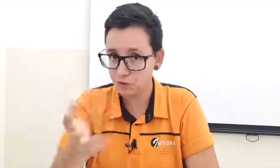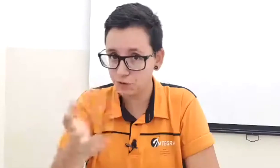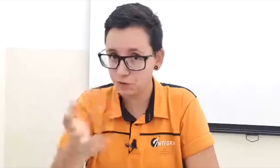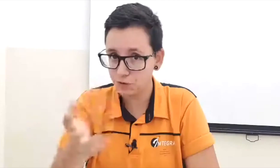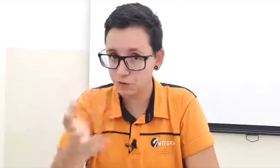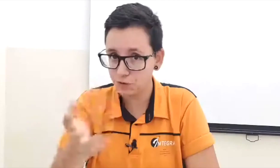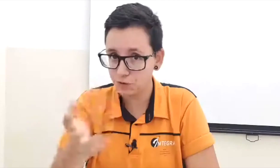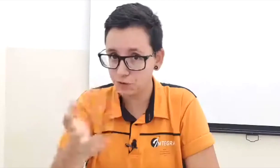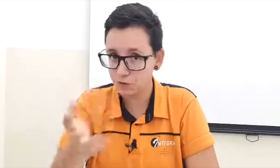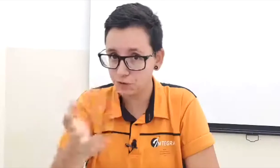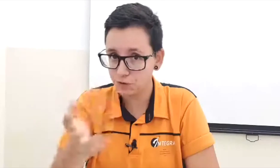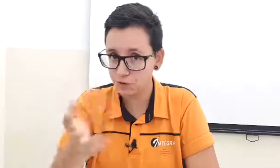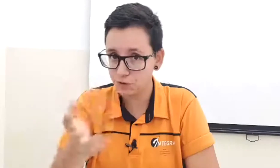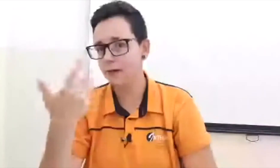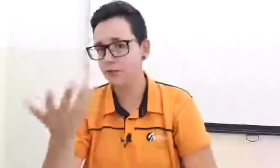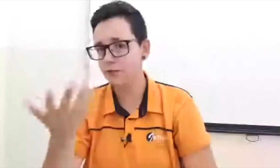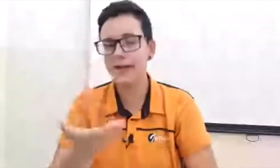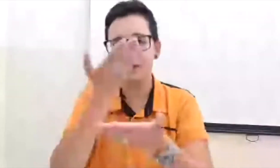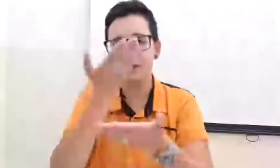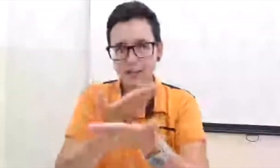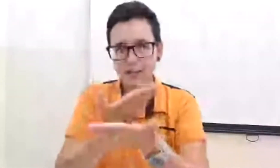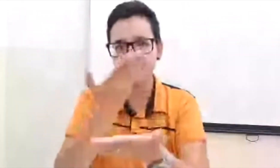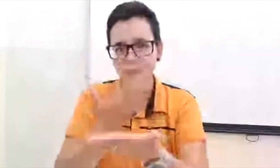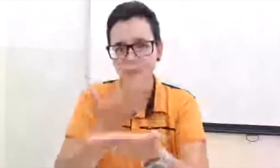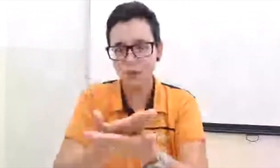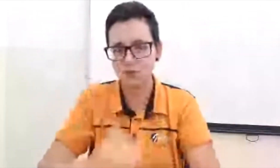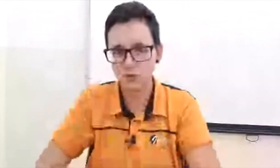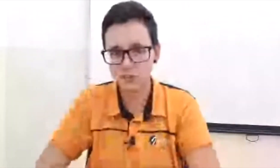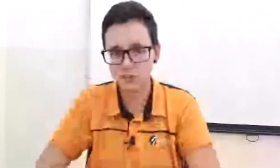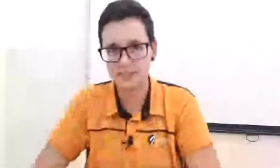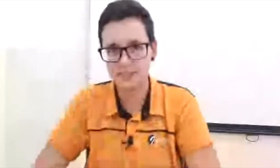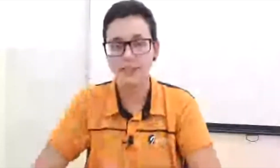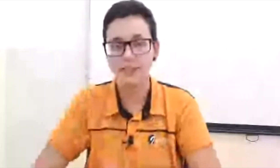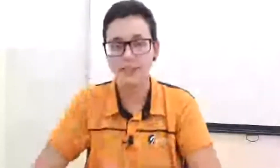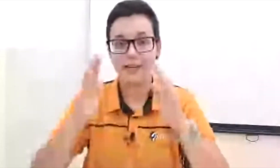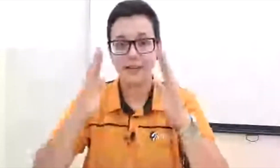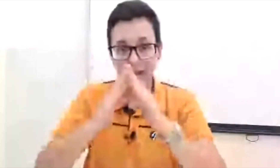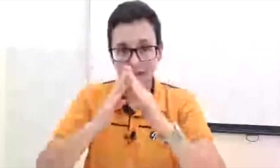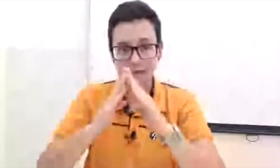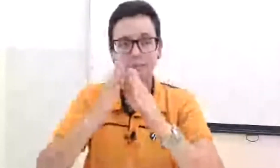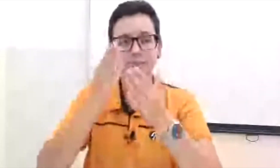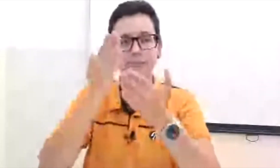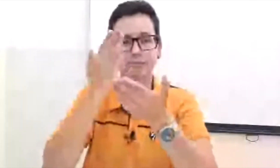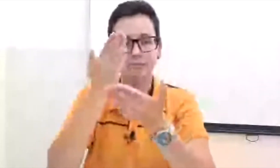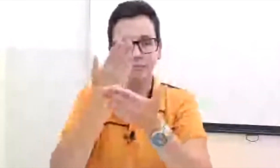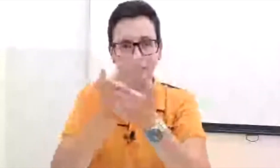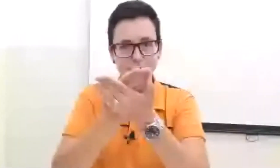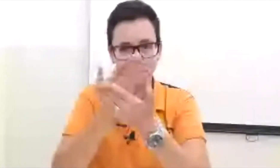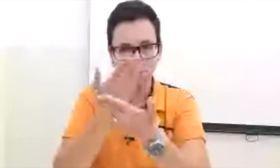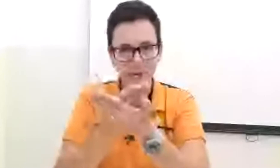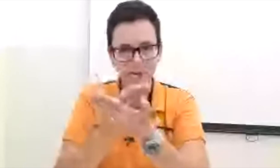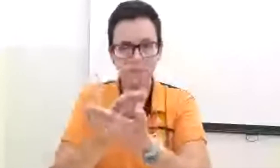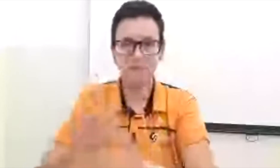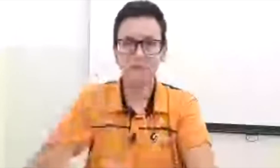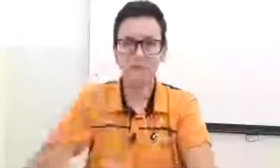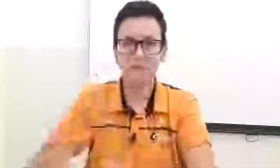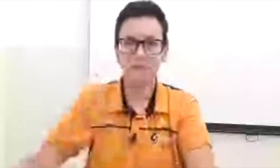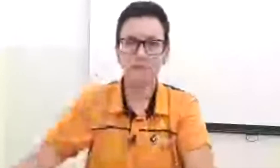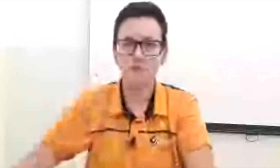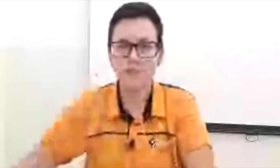vez, então bate aí pelo menos 2 vezes. Casa, mais estudar, vira o sinal de escola.